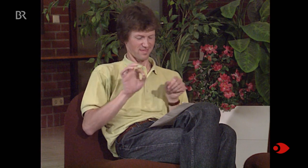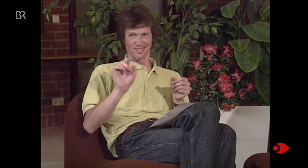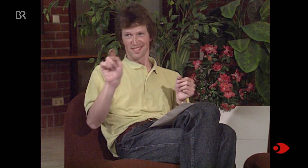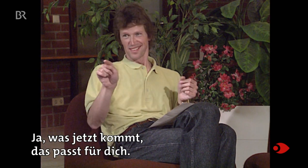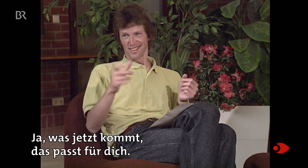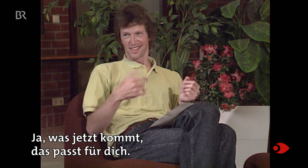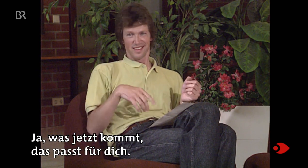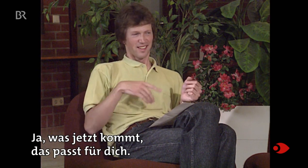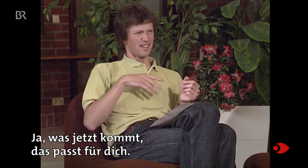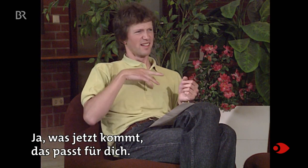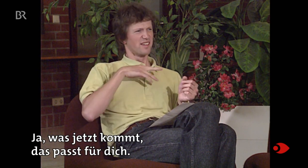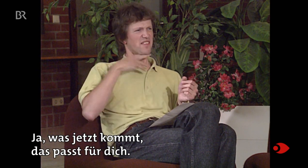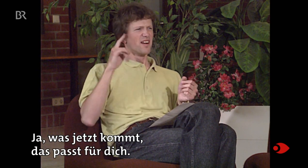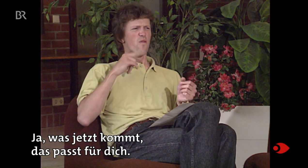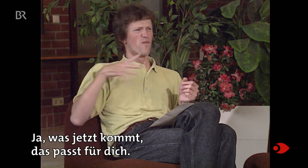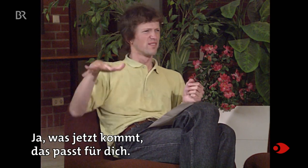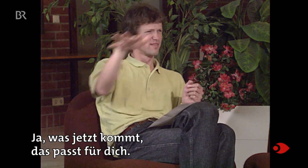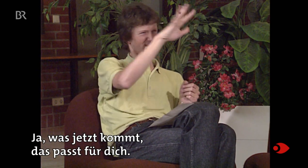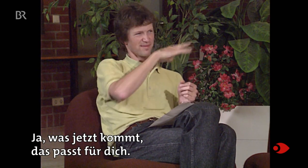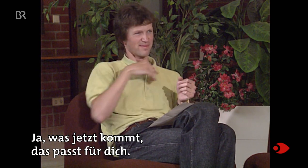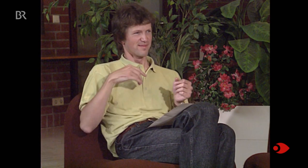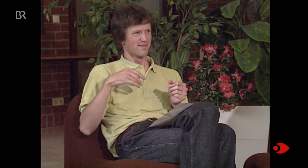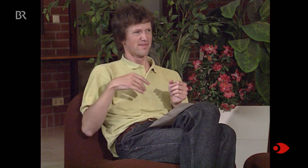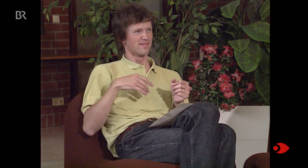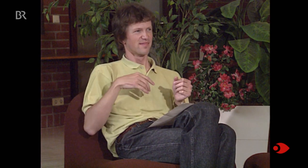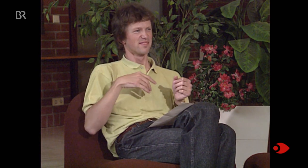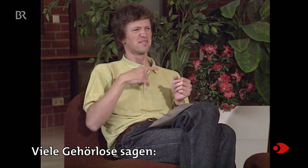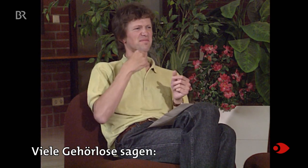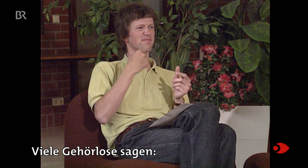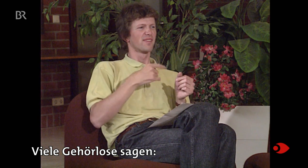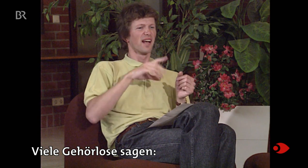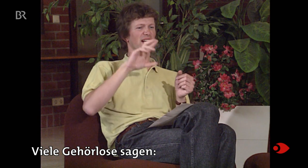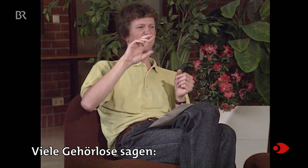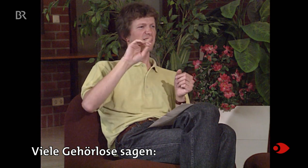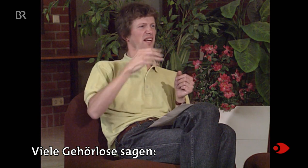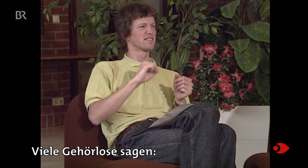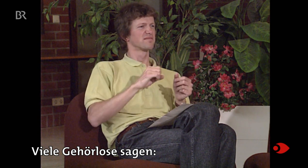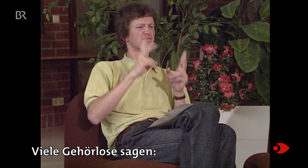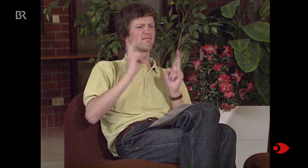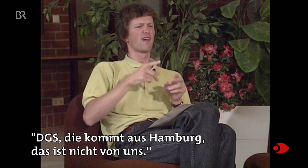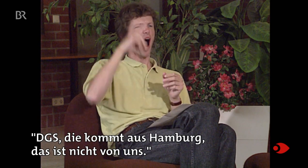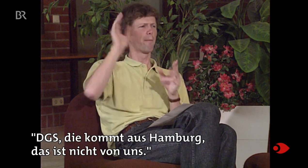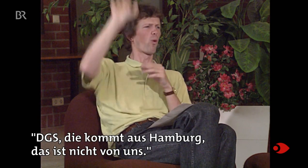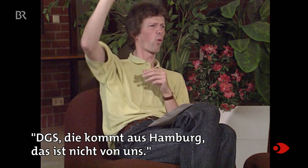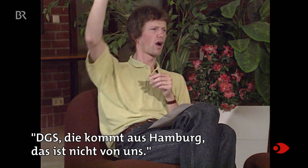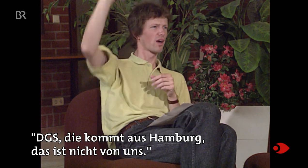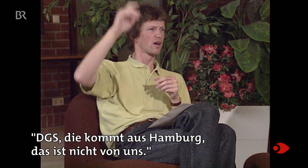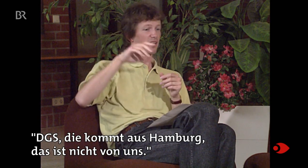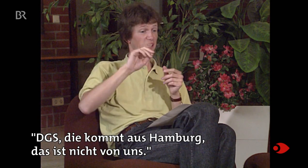Ja, was jetzt kommt, das passt für dich. Viele Gehörlose sagen, DGS, die kommt